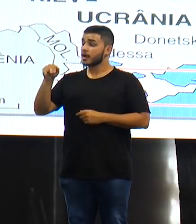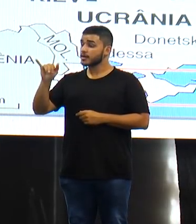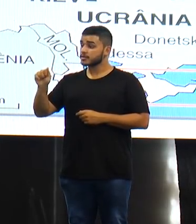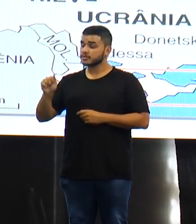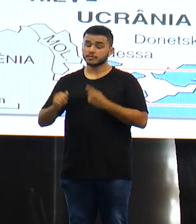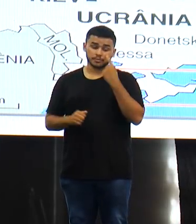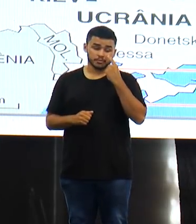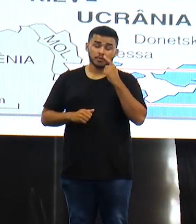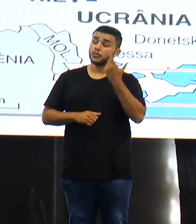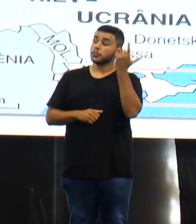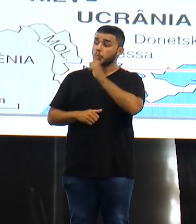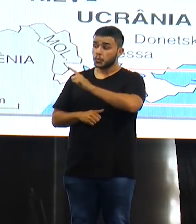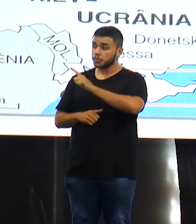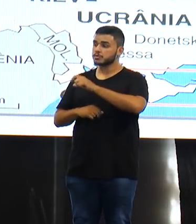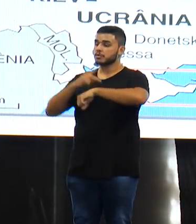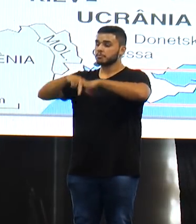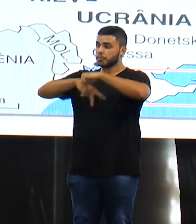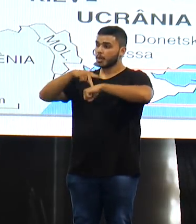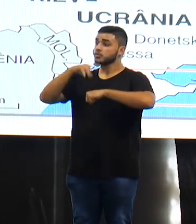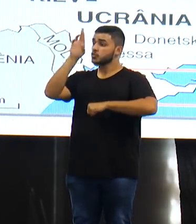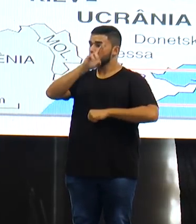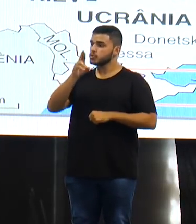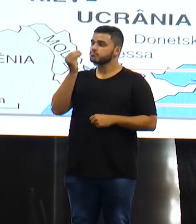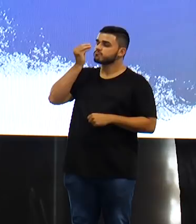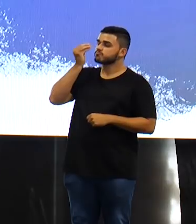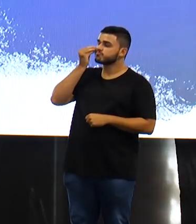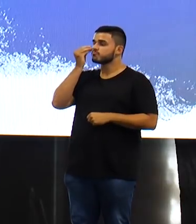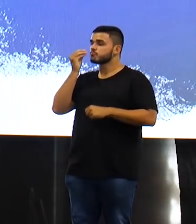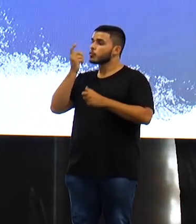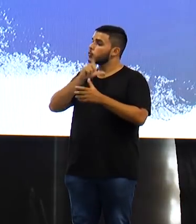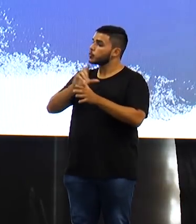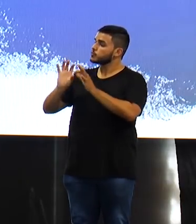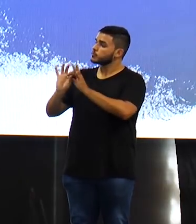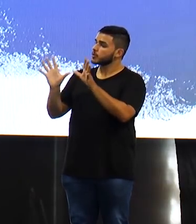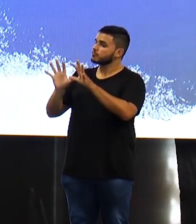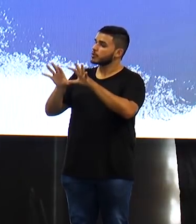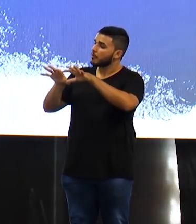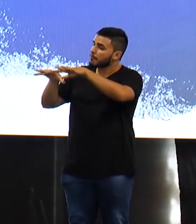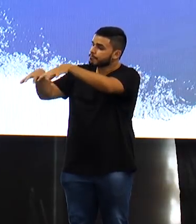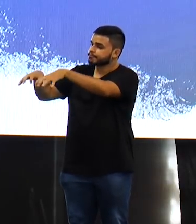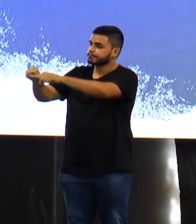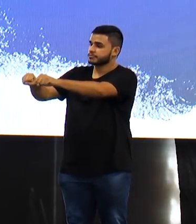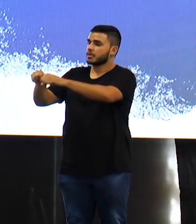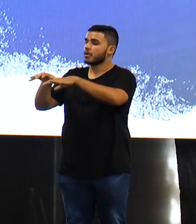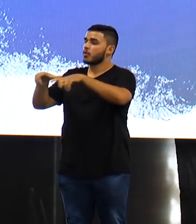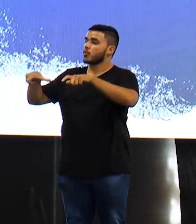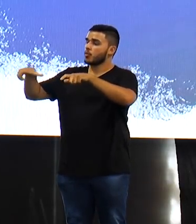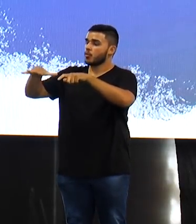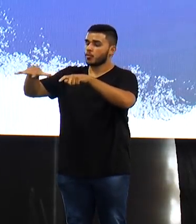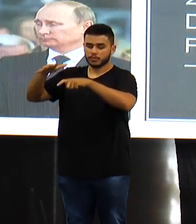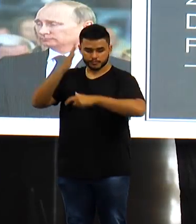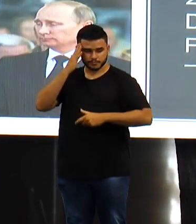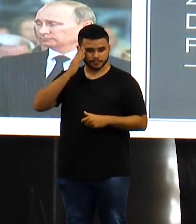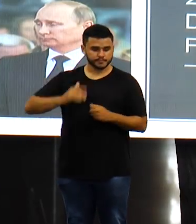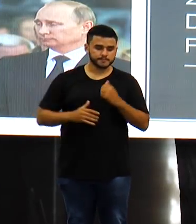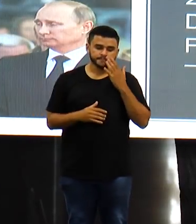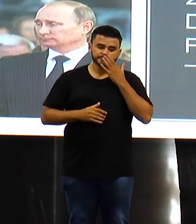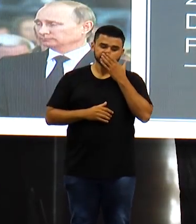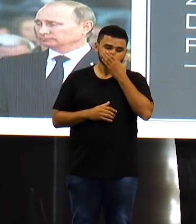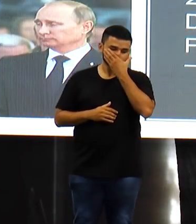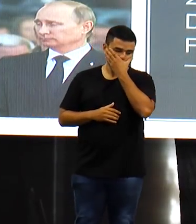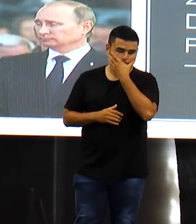o pró-russo ganhou na Ucrânia. Enfim, certo? Adiantando mais um, só para a gente concluir, mais um, por